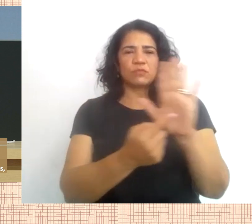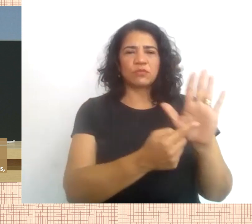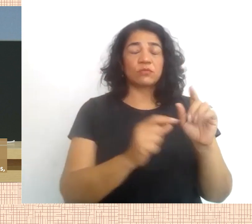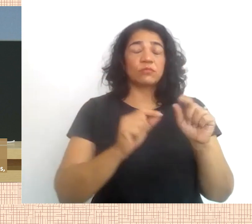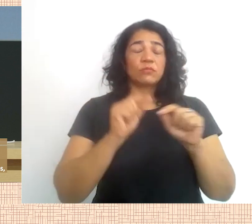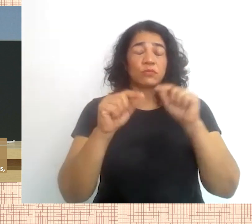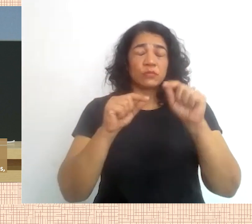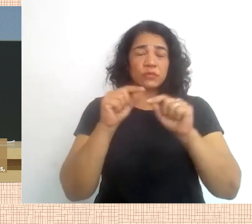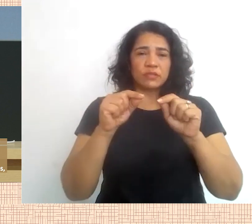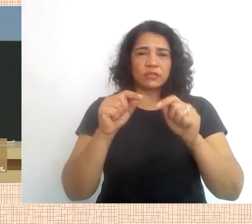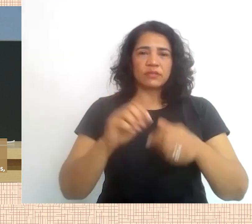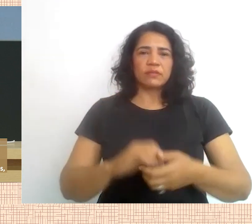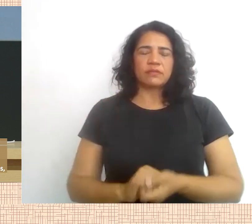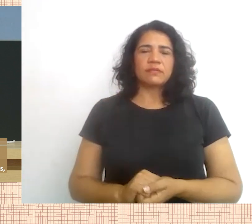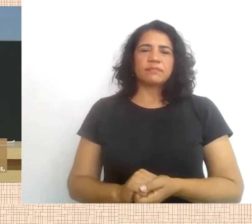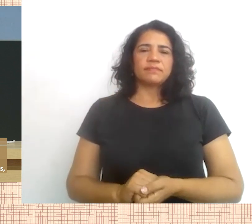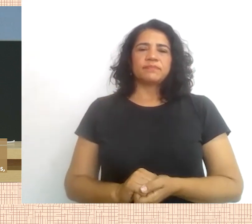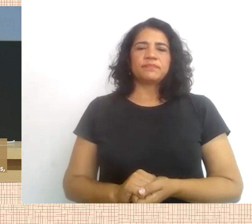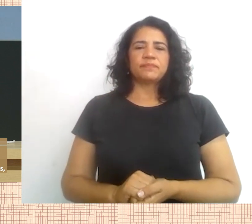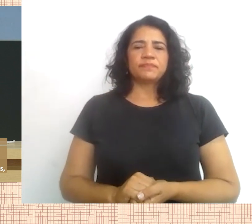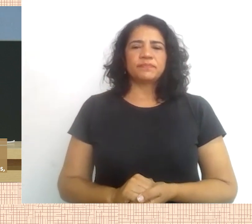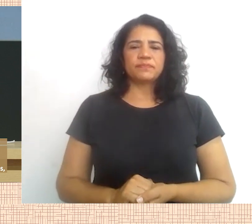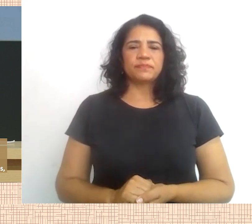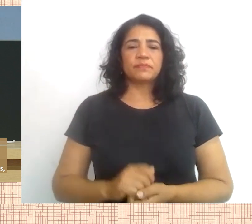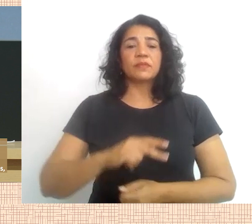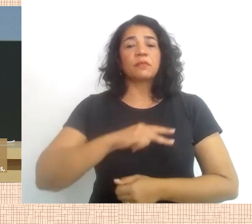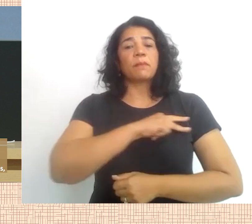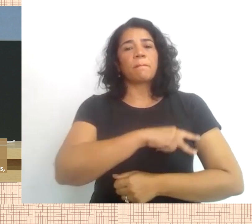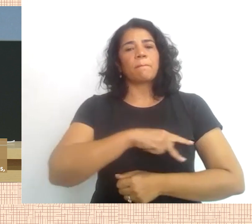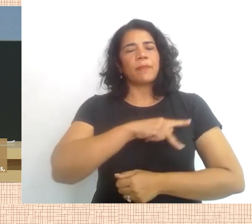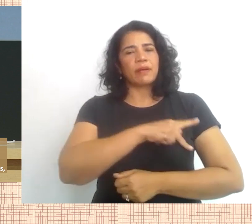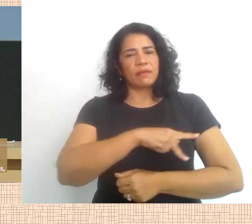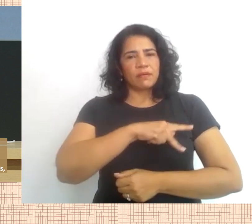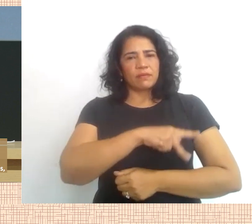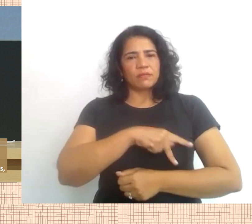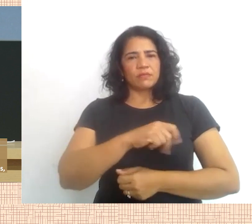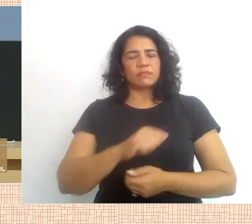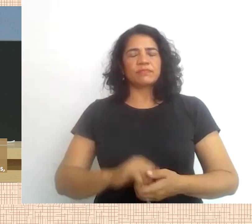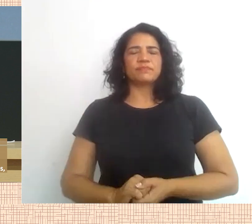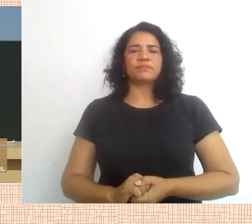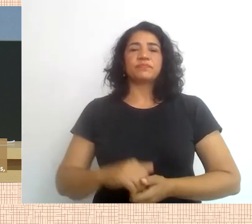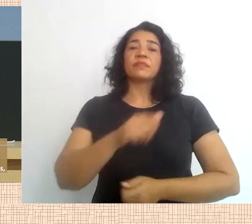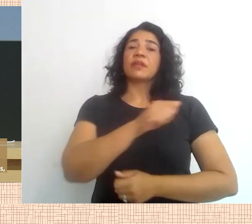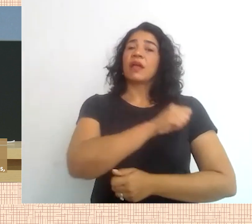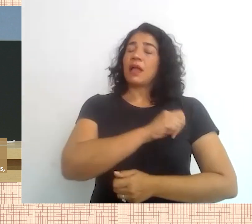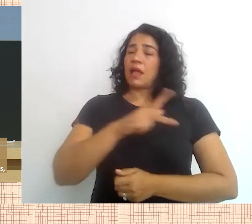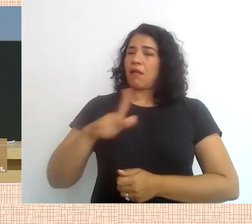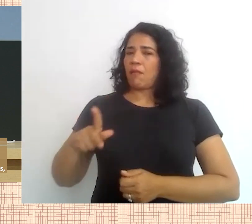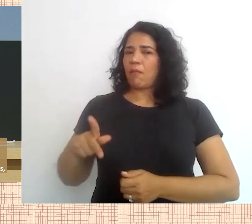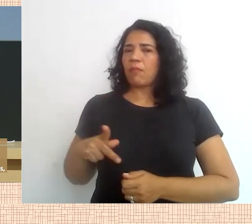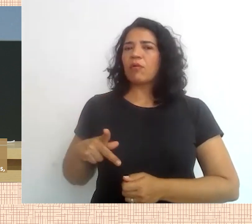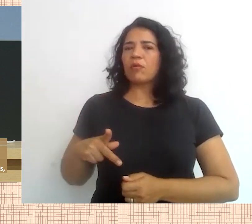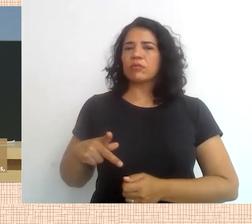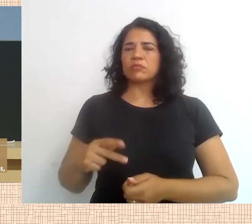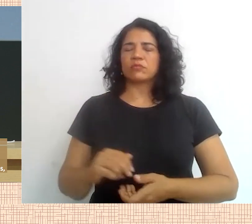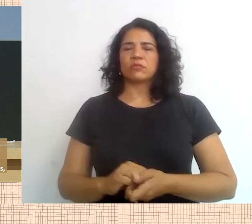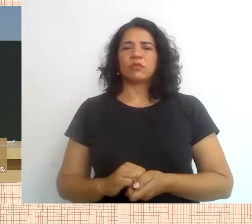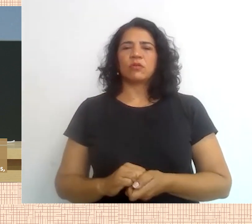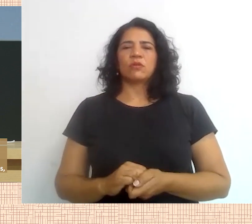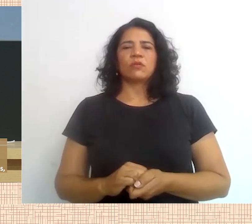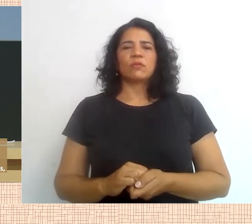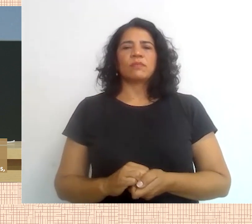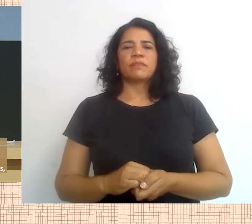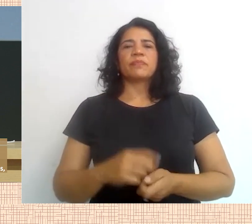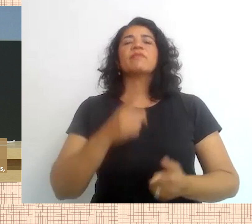de homem algum, mas por Jesus Cristo e por Deus Pai, que o